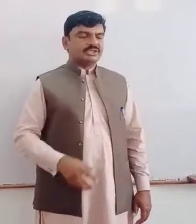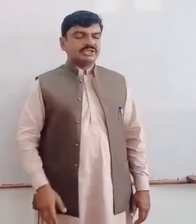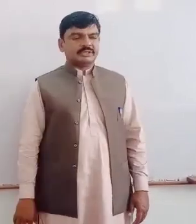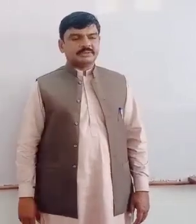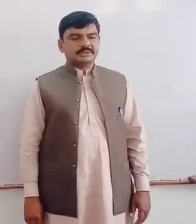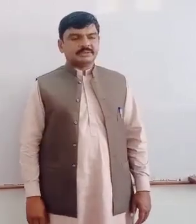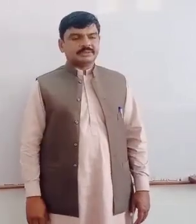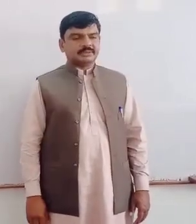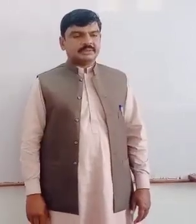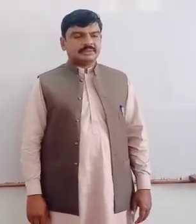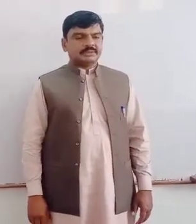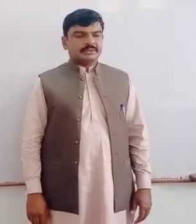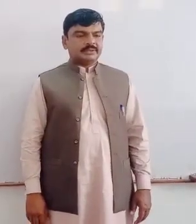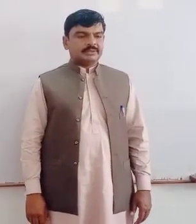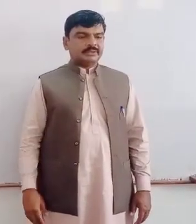मुहाजिर गुनाह